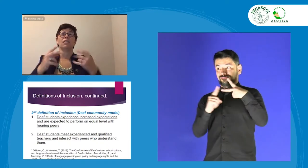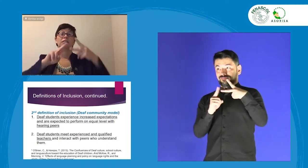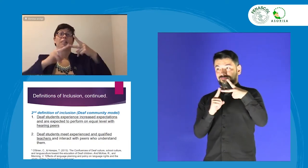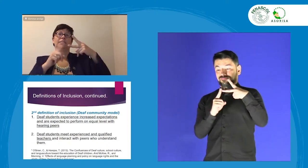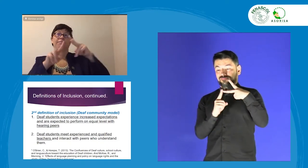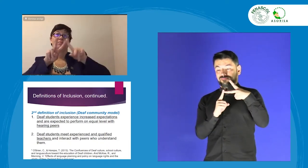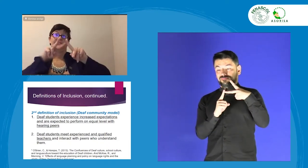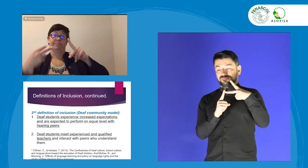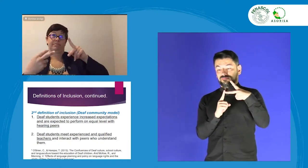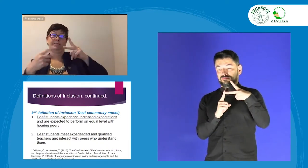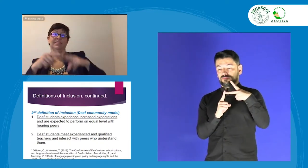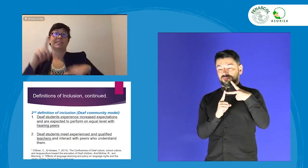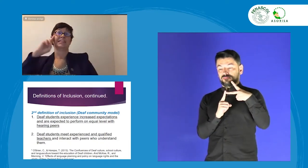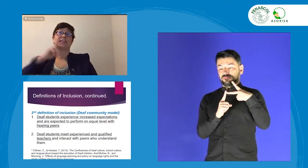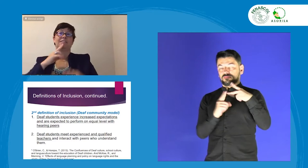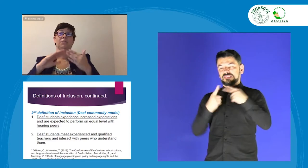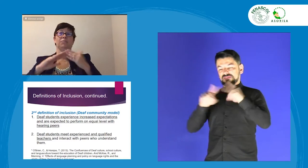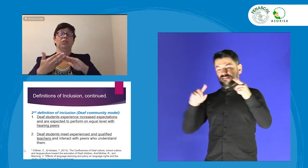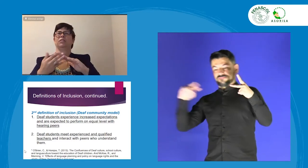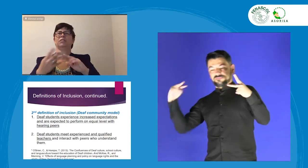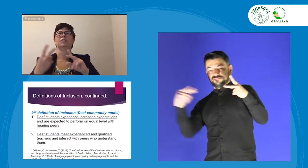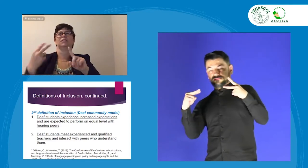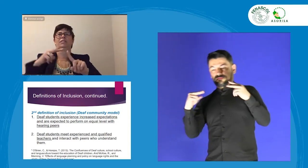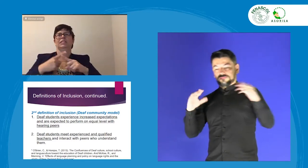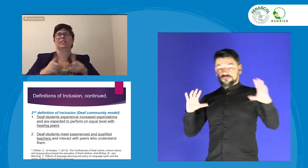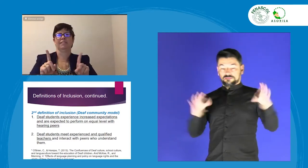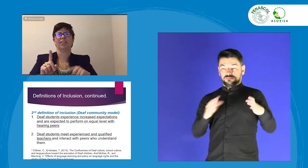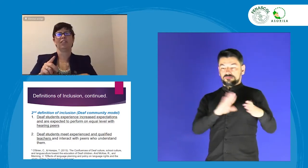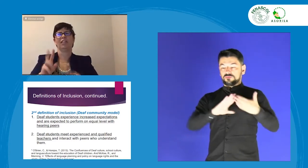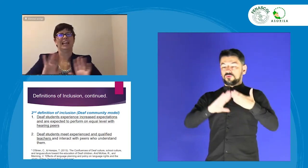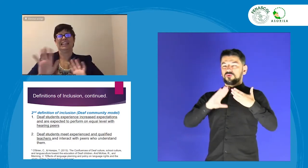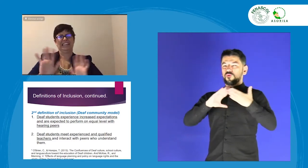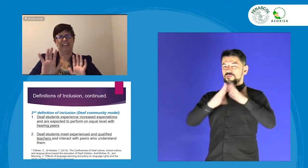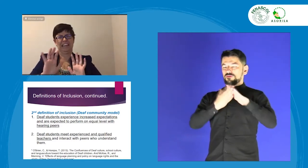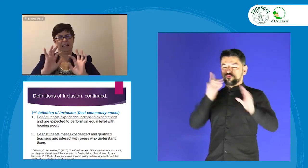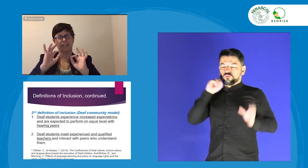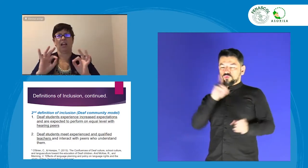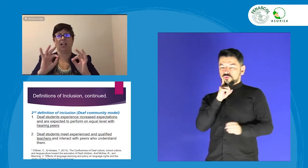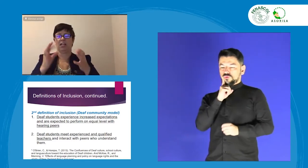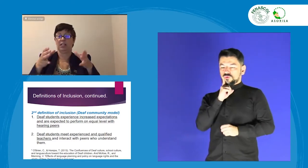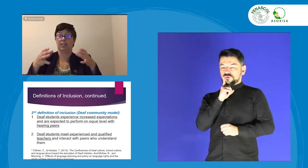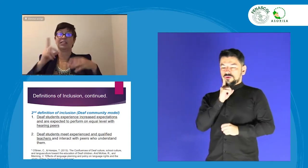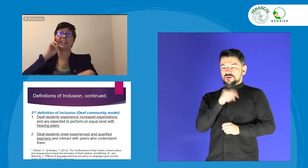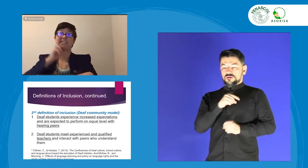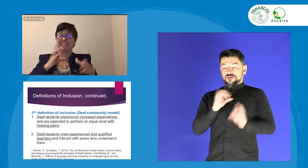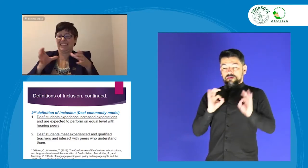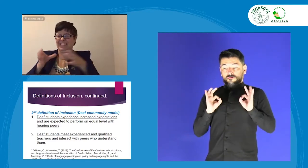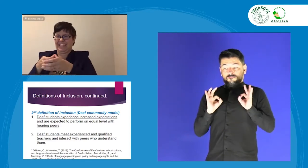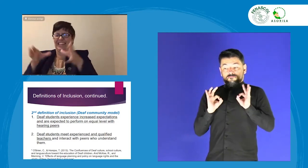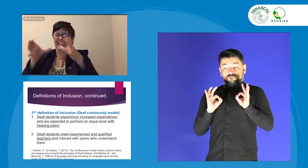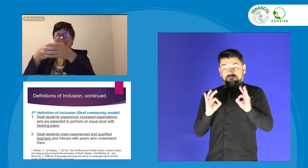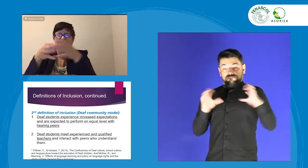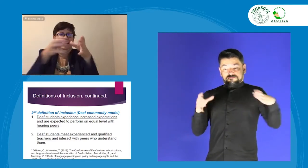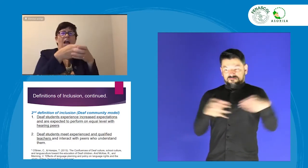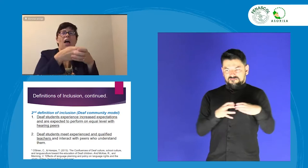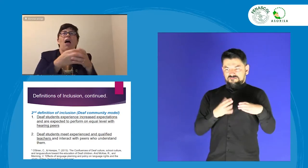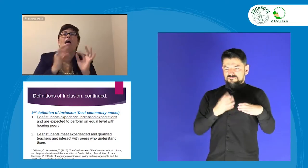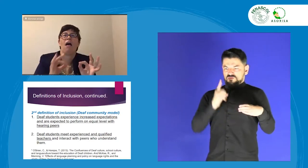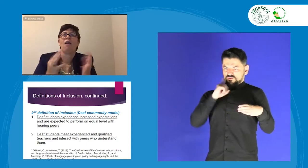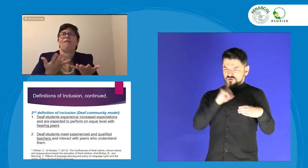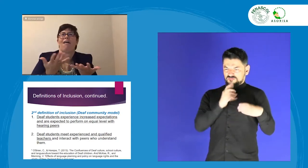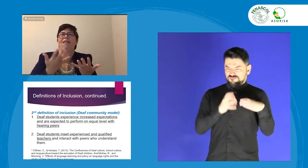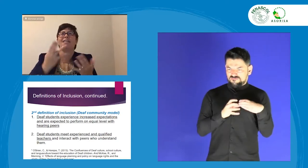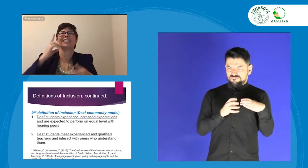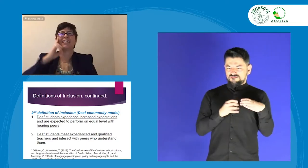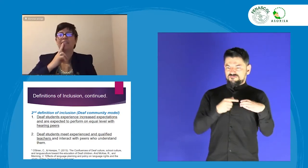Y aquí también encontramos dos perspectivas totalmente diferentes, en la cual nosotros vemos,